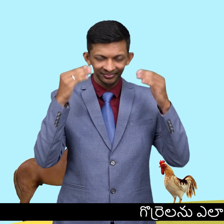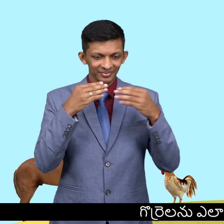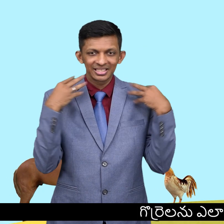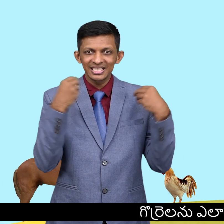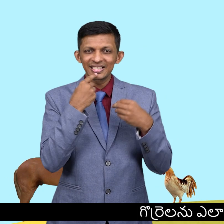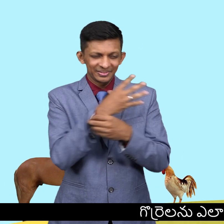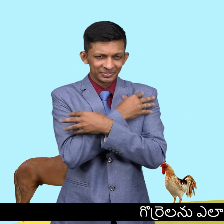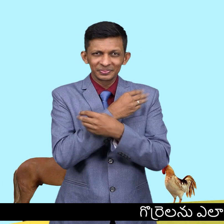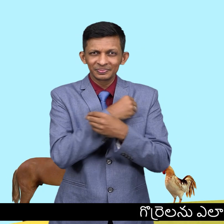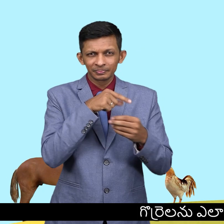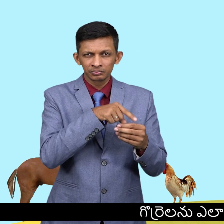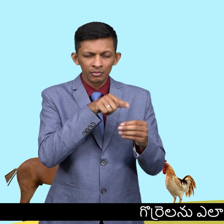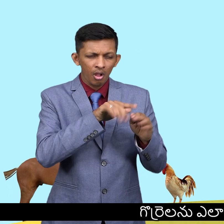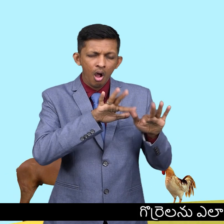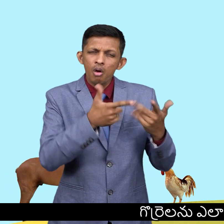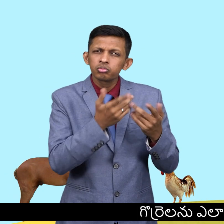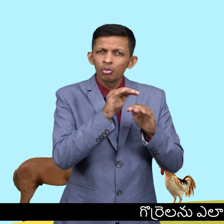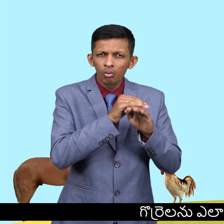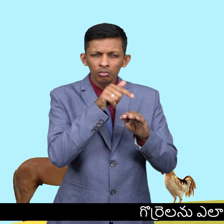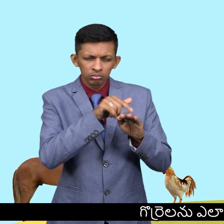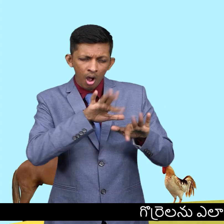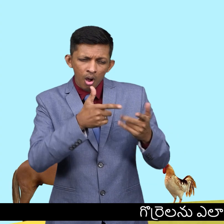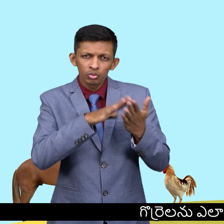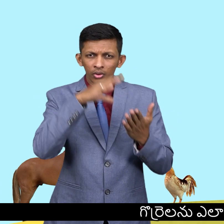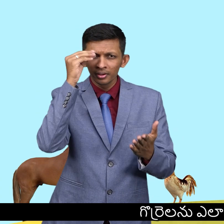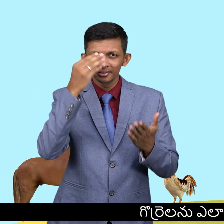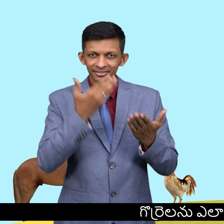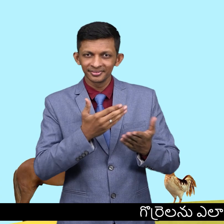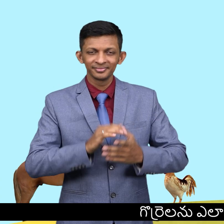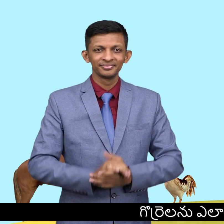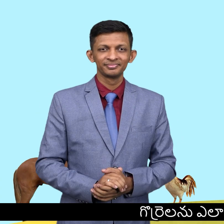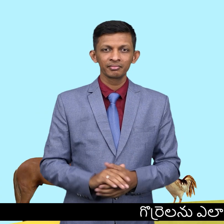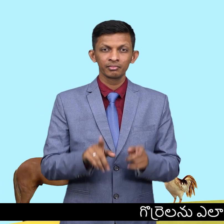గొర్రెలను ఎలా పెంచుతారో తెలుసుకోగలరు.